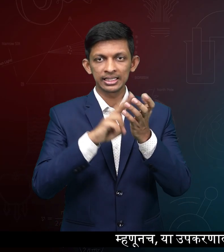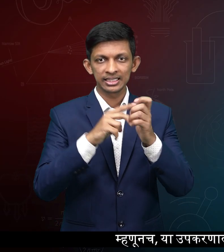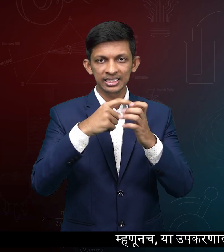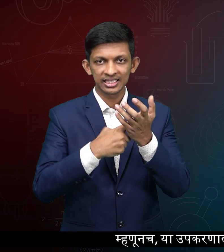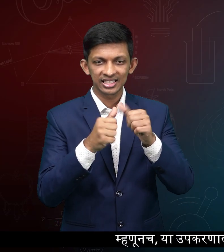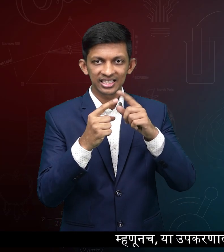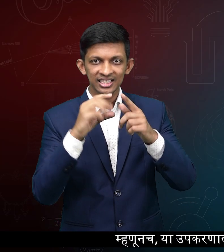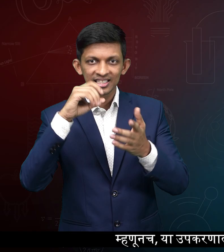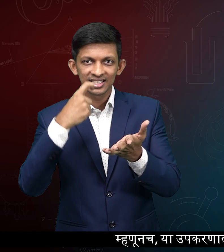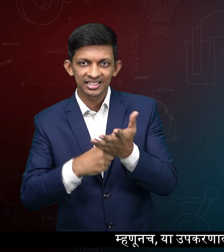म्हणतात.